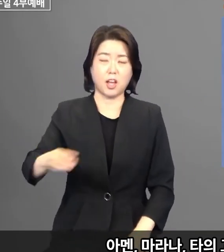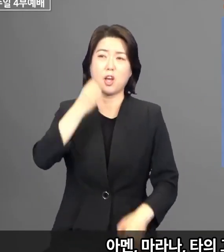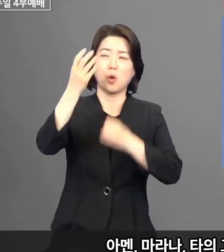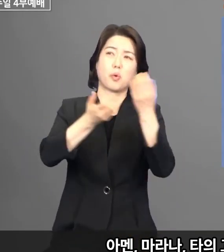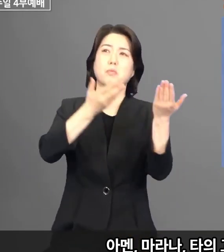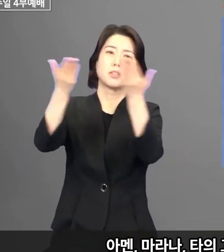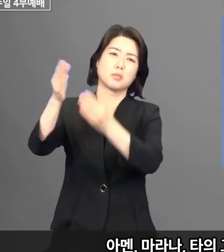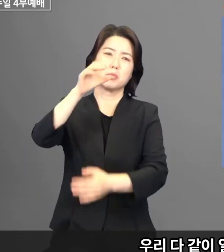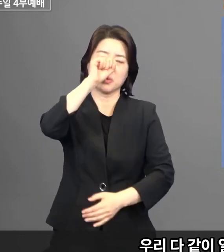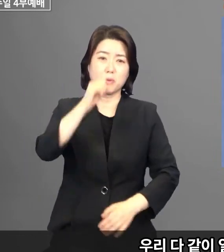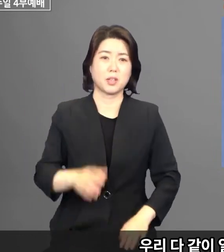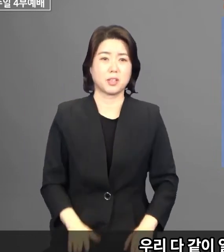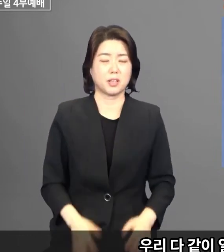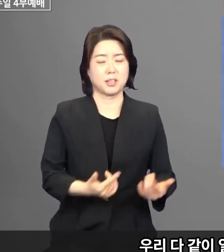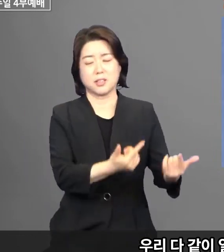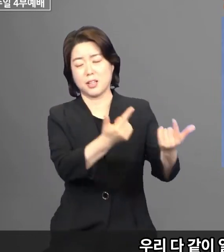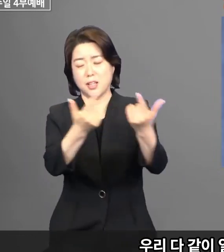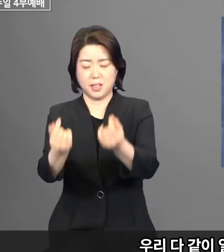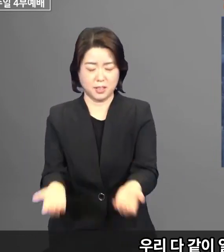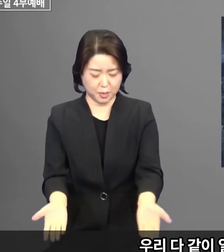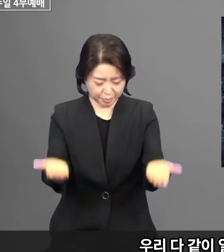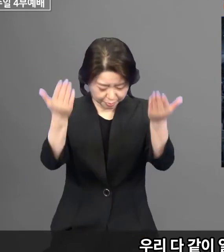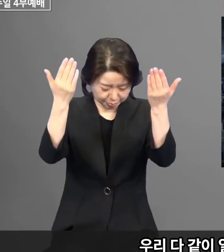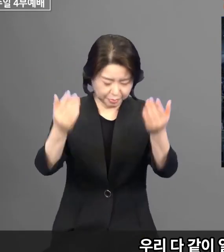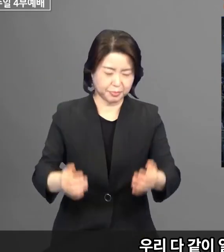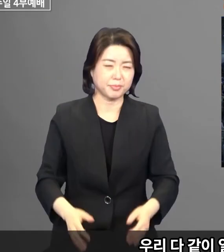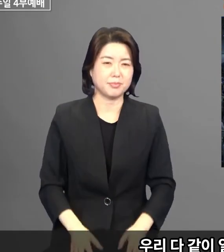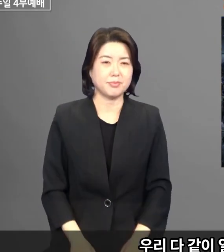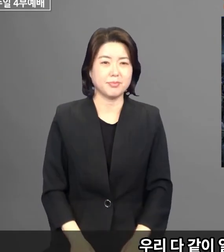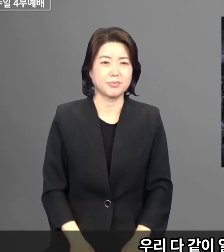드리겠습니다. 우리 다 같이 일어나겠습니다.